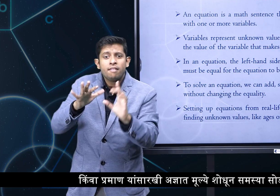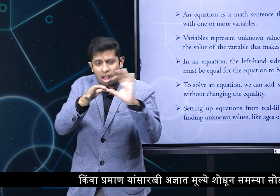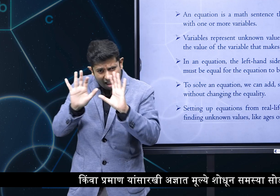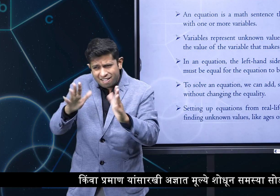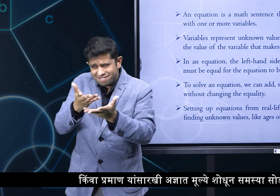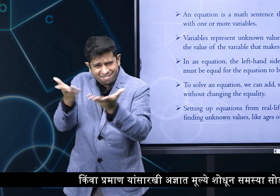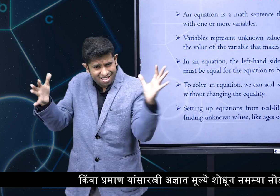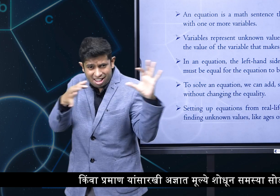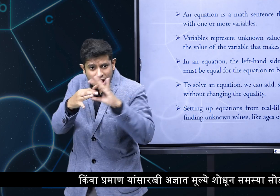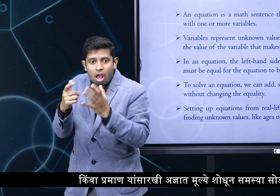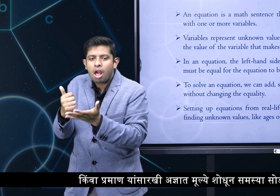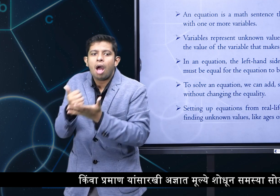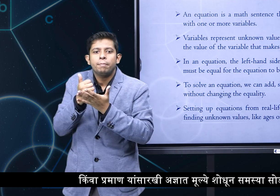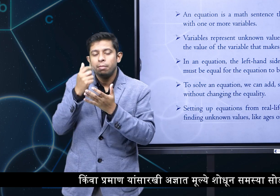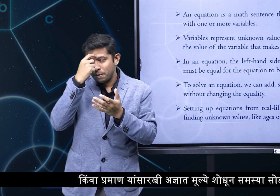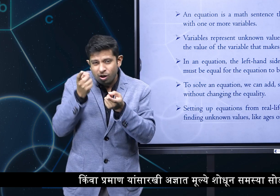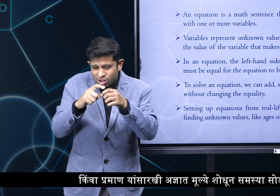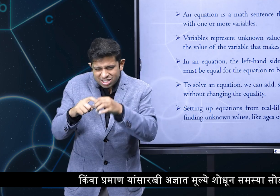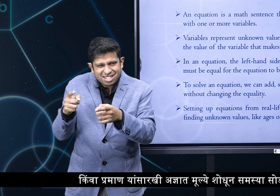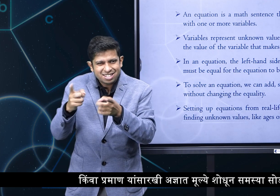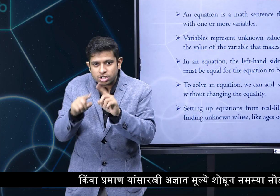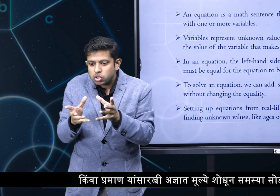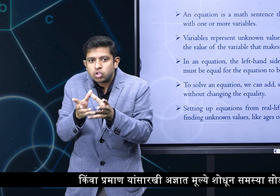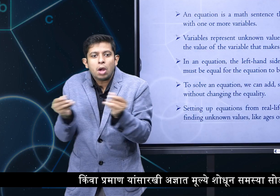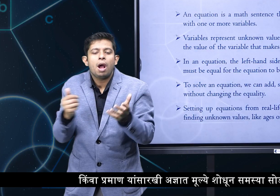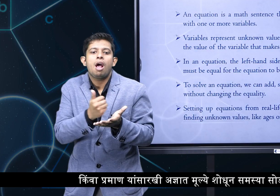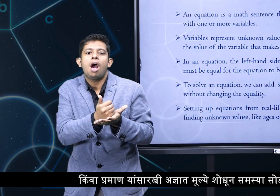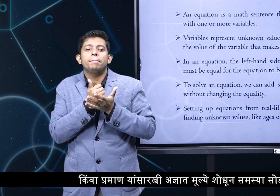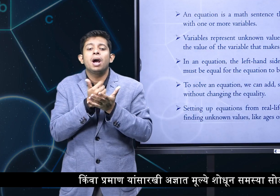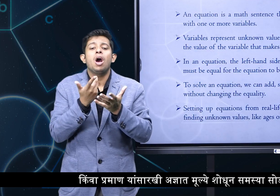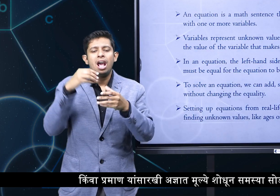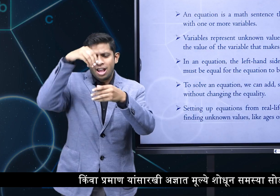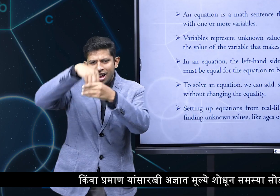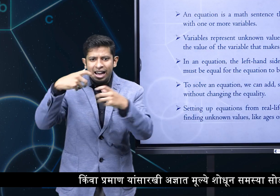प्रमाण संख्यासारखी अज्ञात मूल्ये शोधून समस्या सोडवण्यास मदत करते.